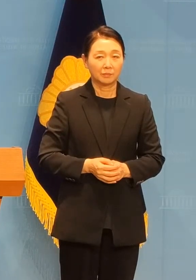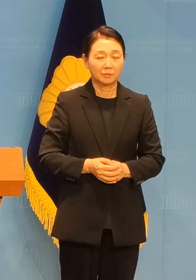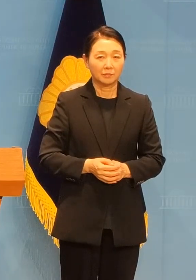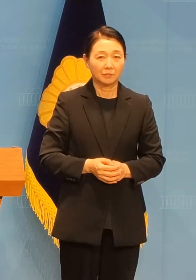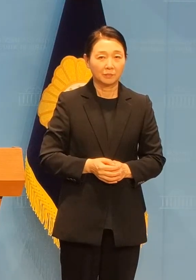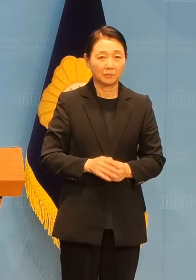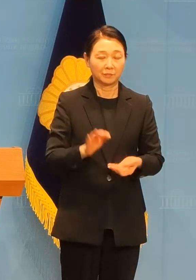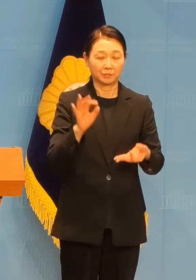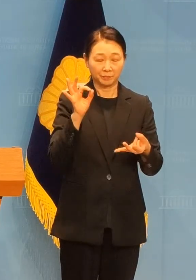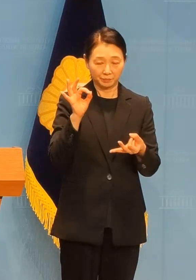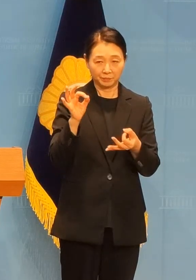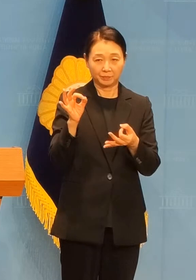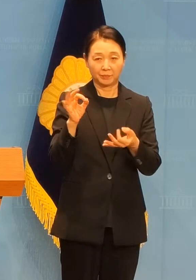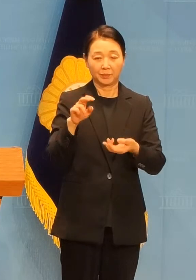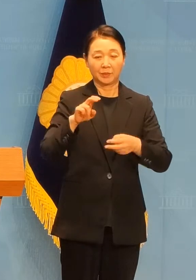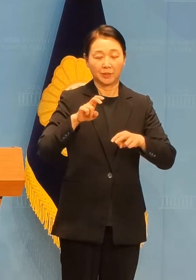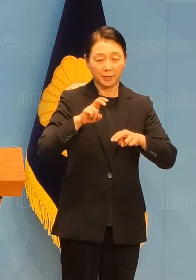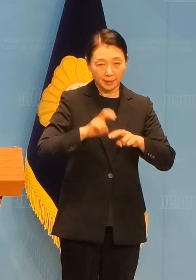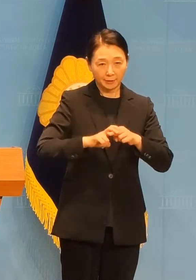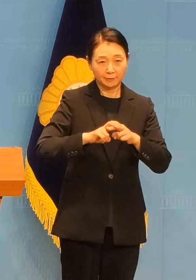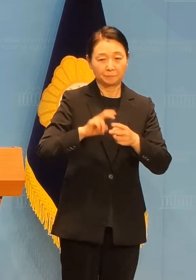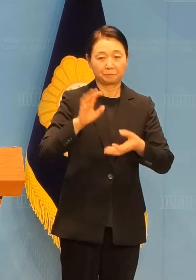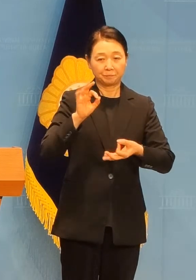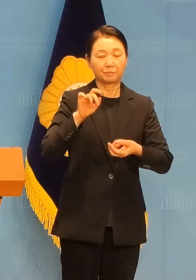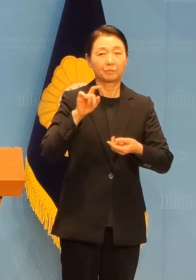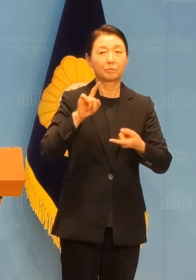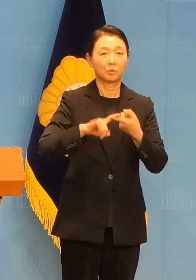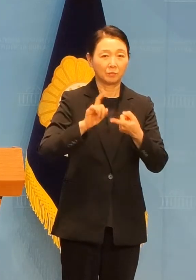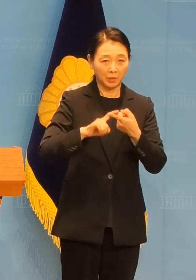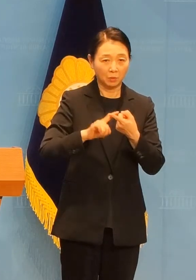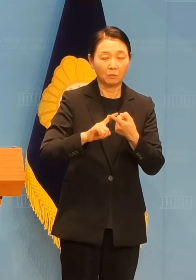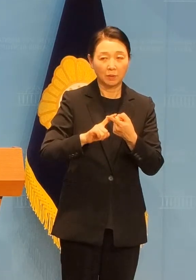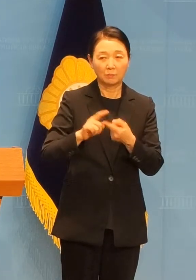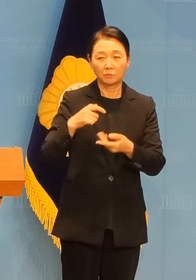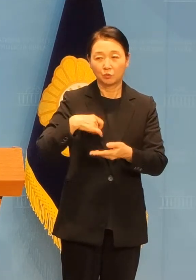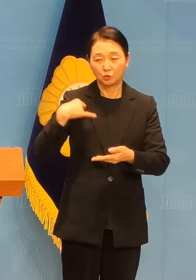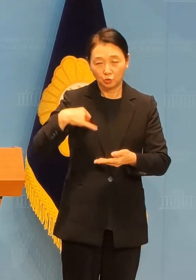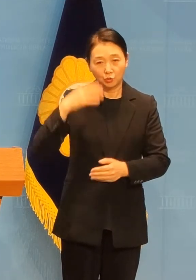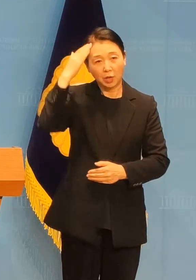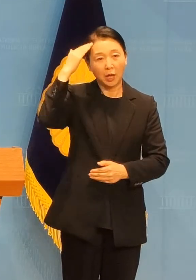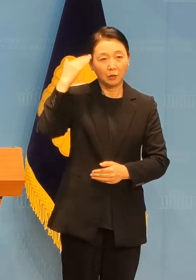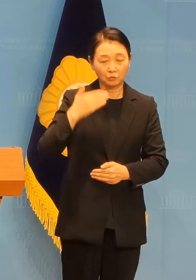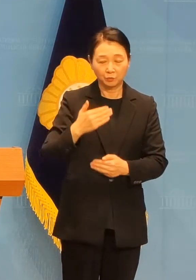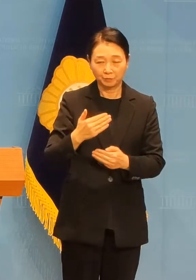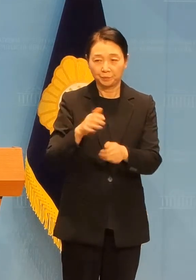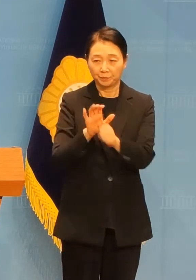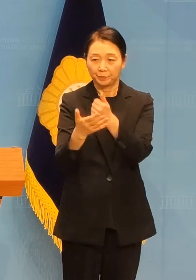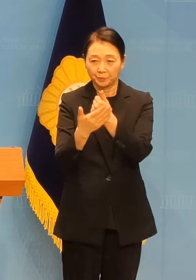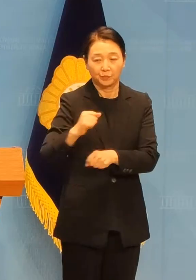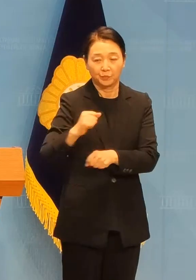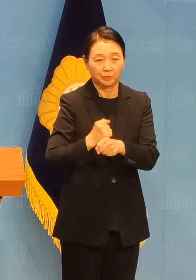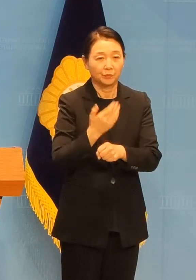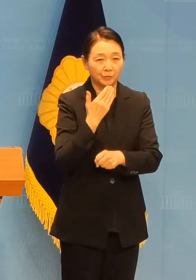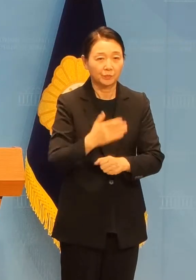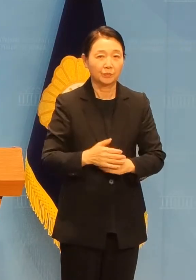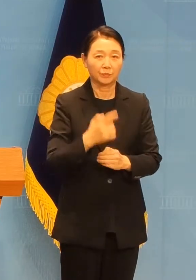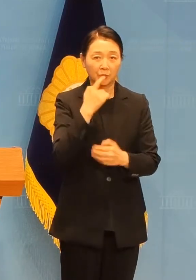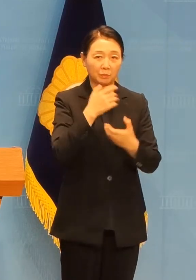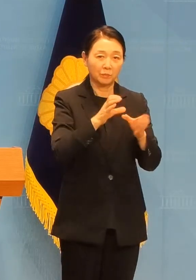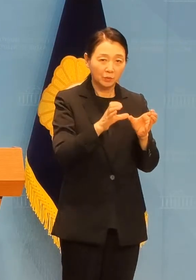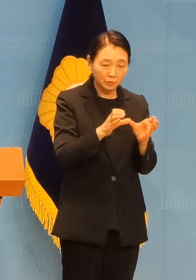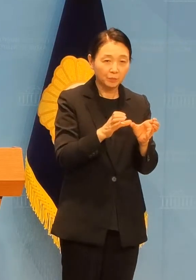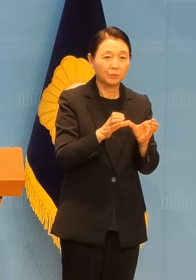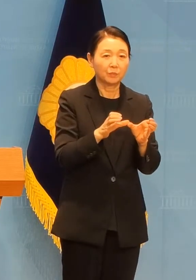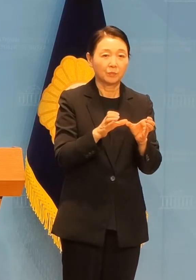석사자상이 제자리를 찾는 것처럼 한중 관계도 상호 호혜적 협력 위에 더욱 굳건해질 것입니다. 더불어 문화유산